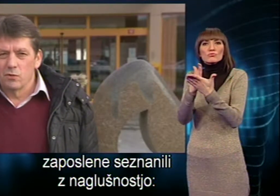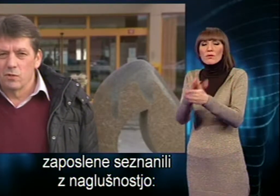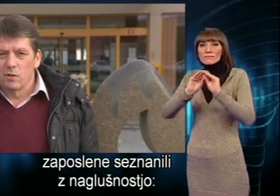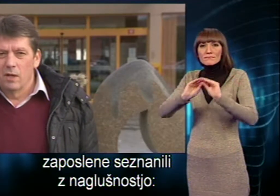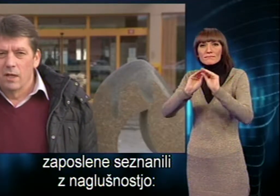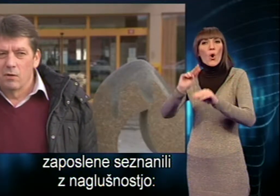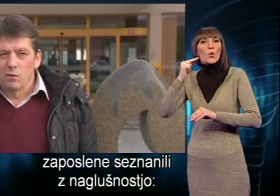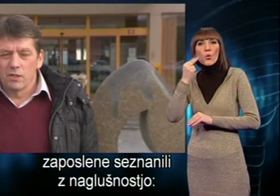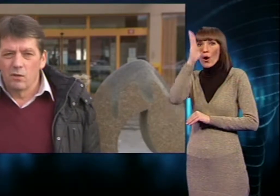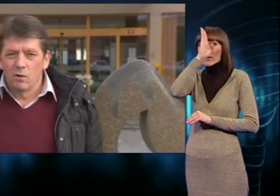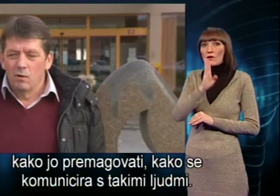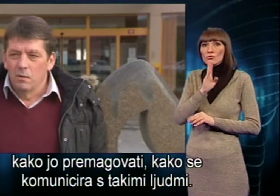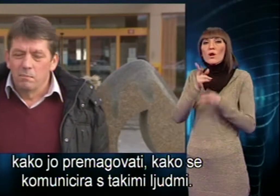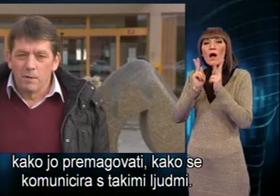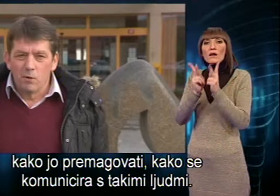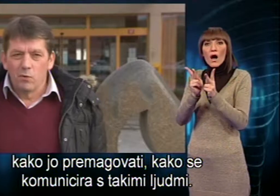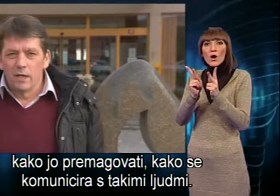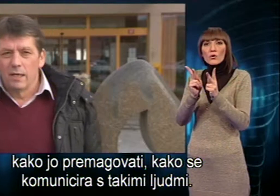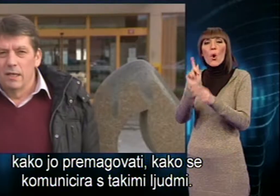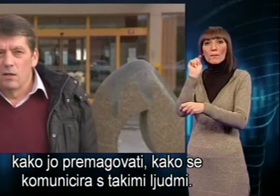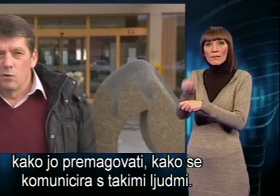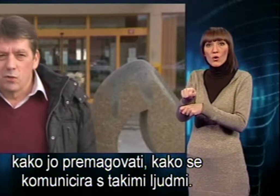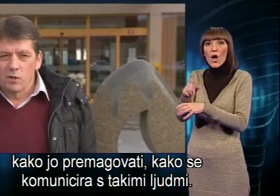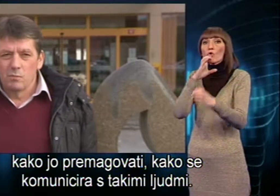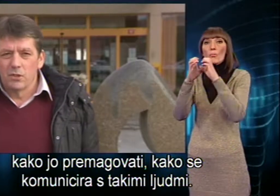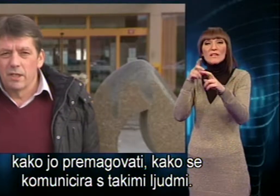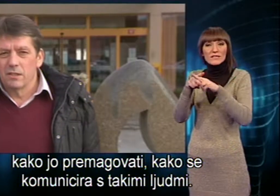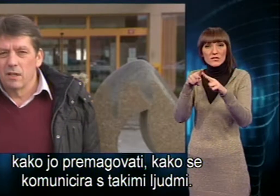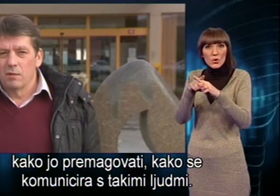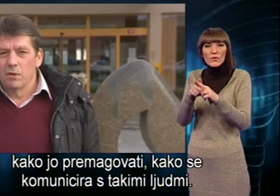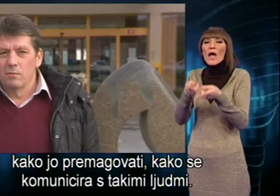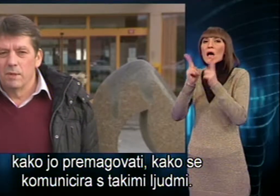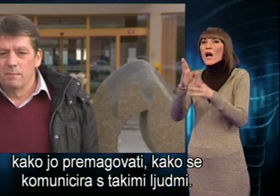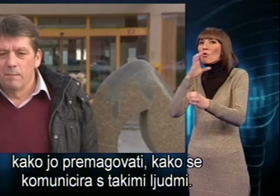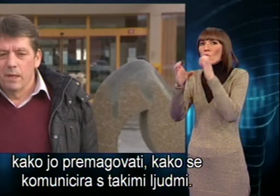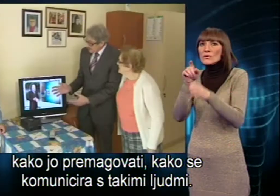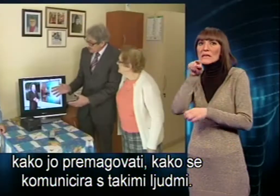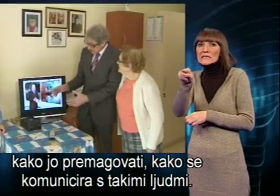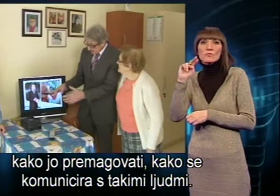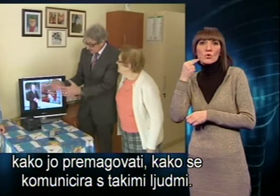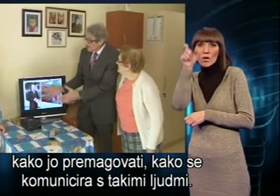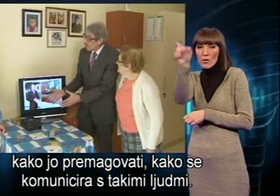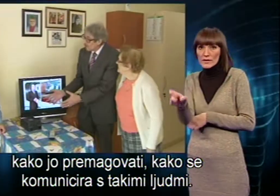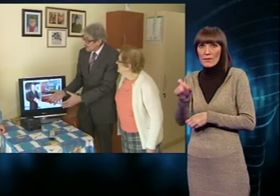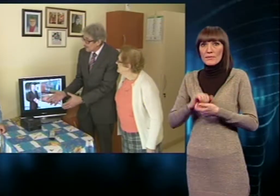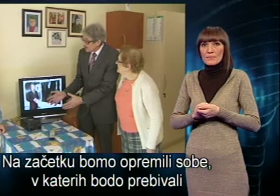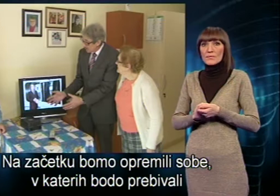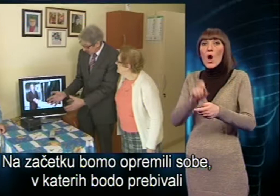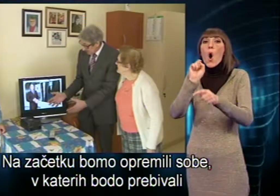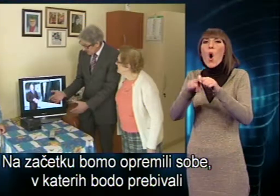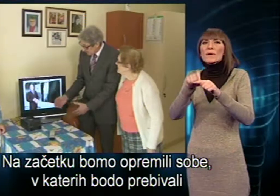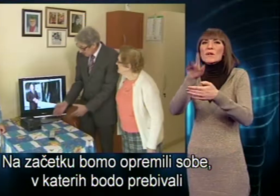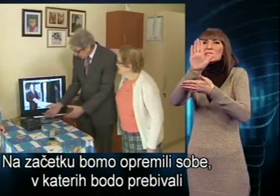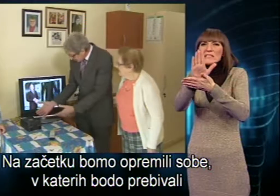z naglušnostjo, kako se to premaguje, kako se komunicira s takimi ljudmi. Opremili bomo v